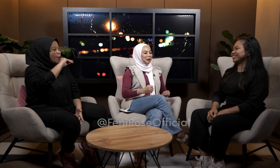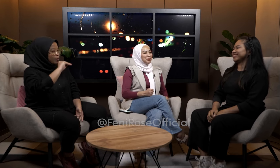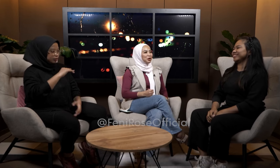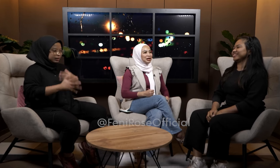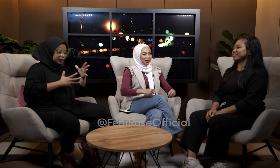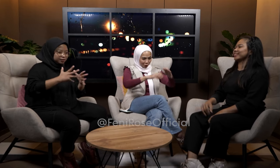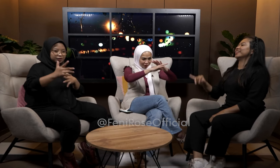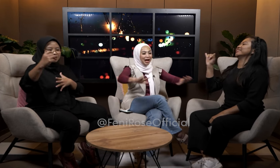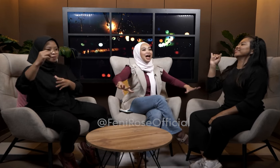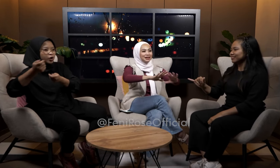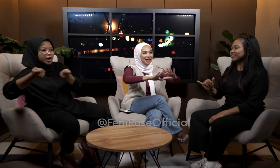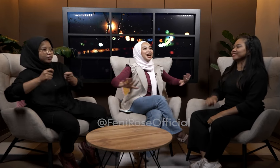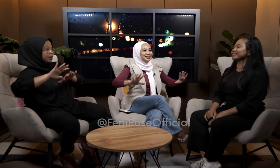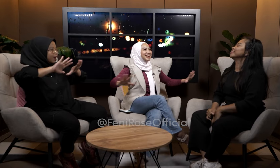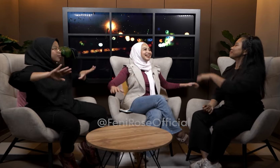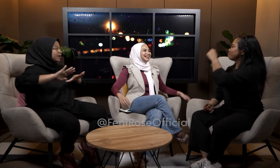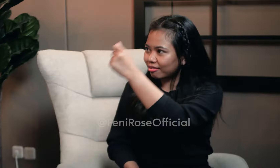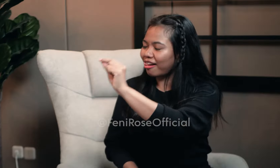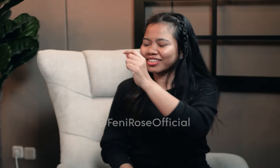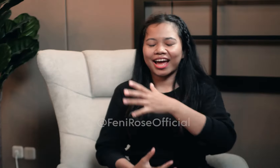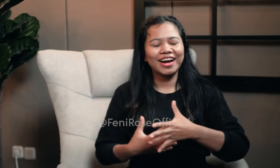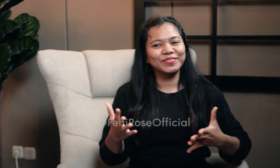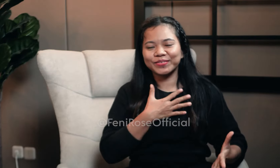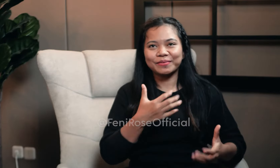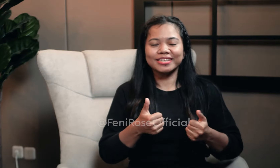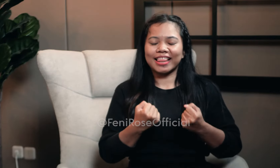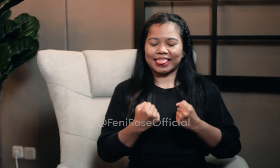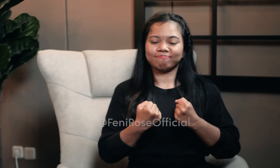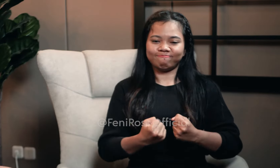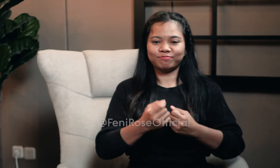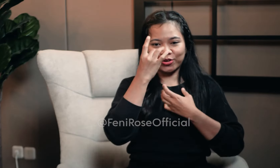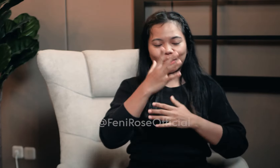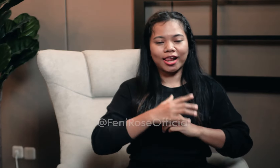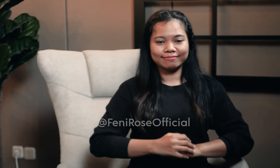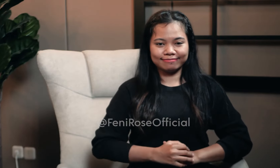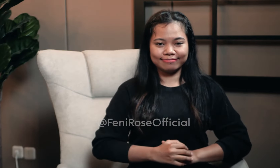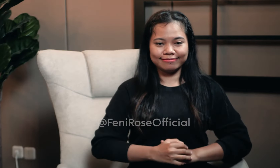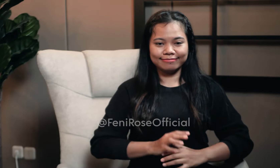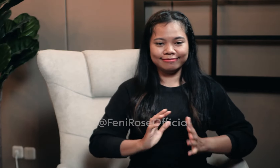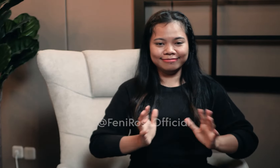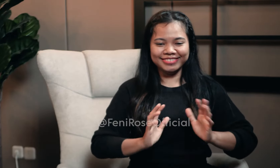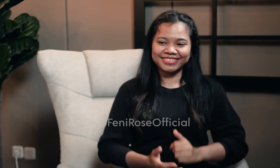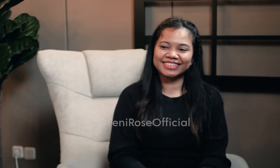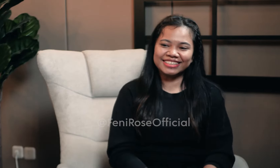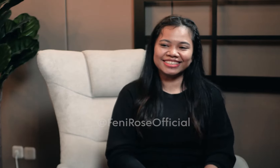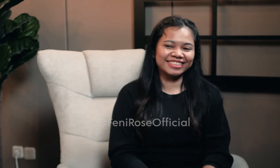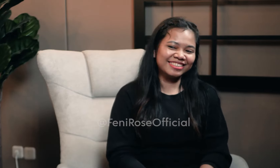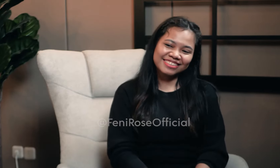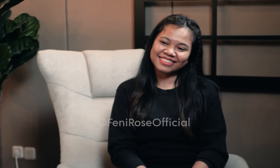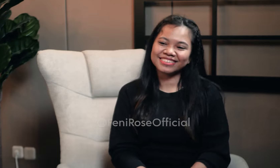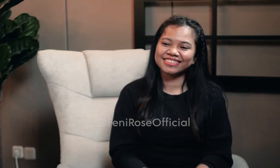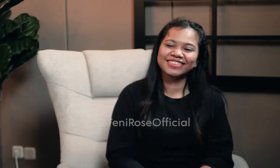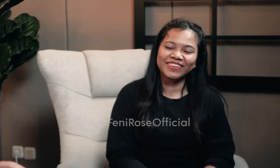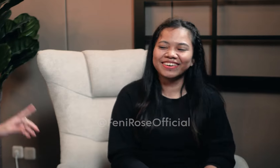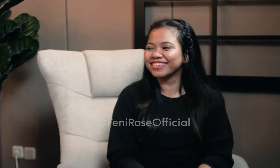tambah moderator tenang tenang tenang Iya betul capek banget tapi berusaha buat tenang kalau